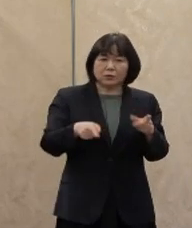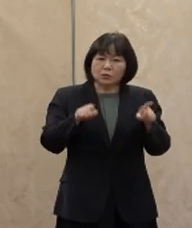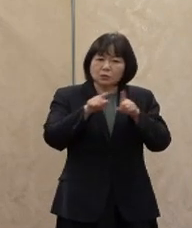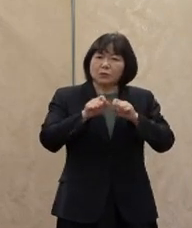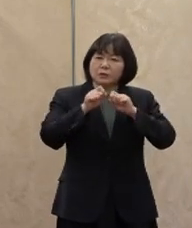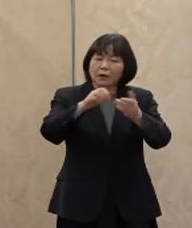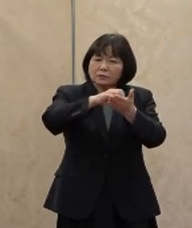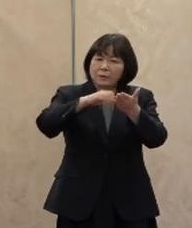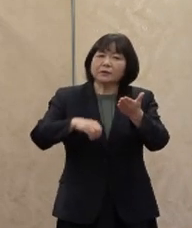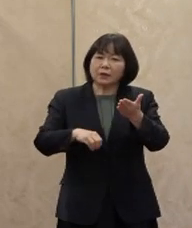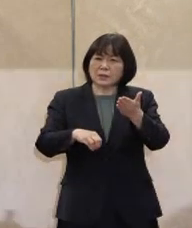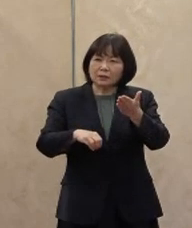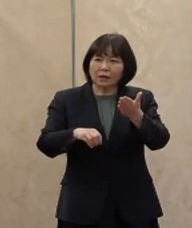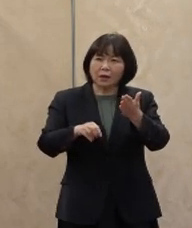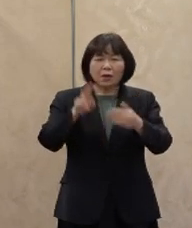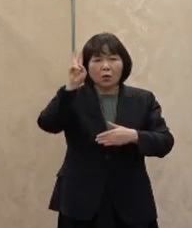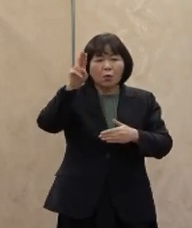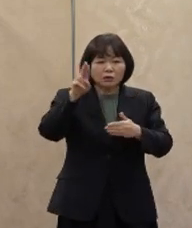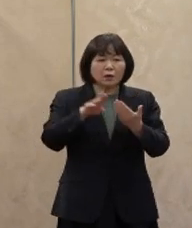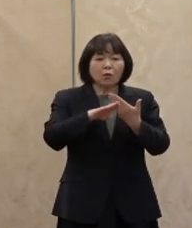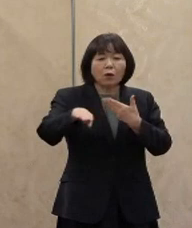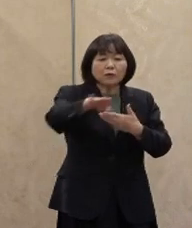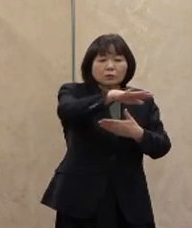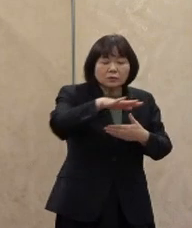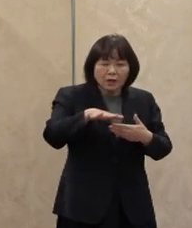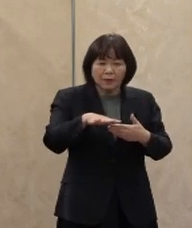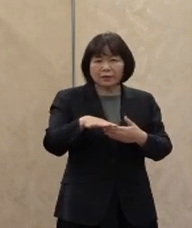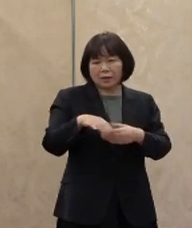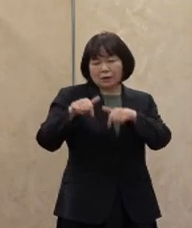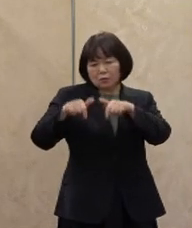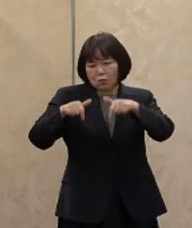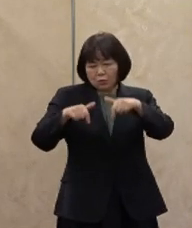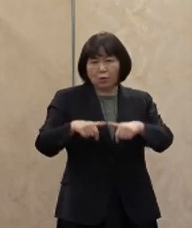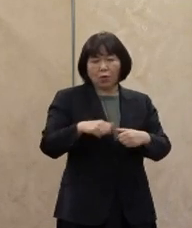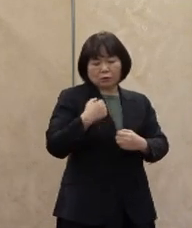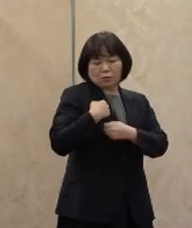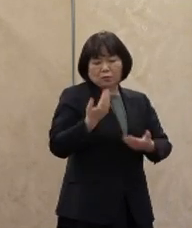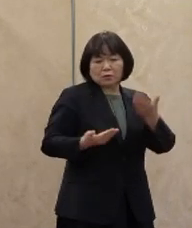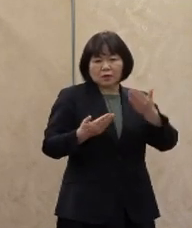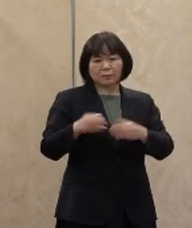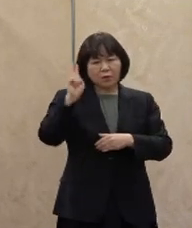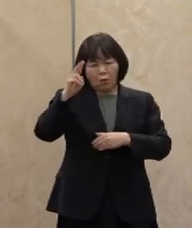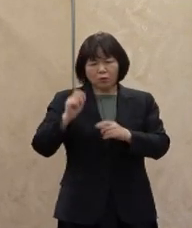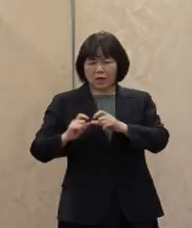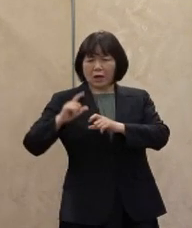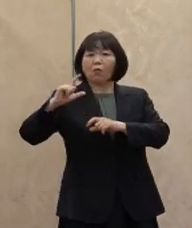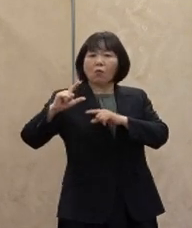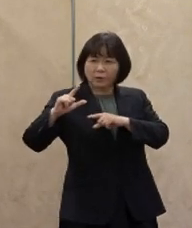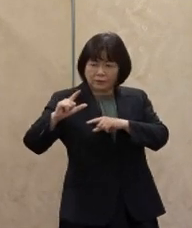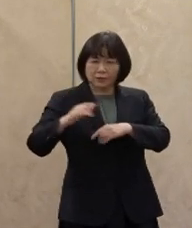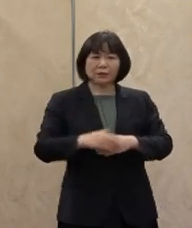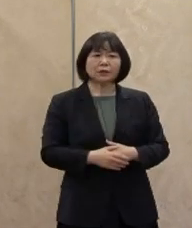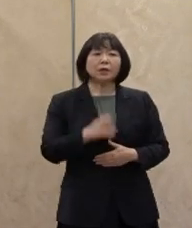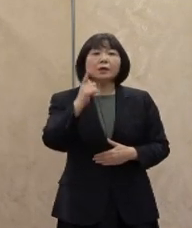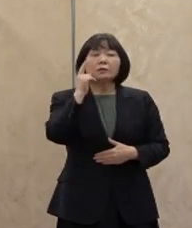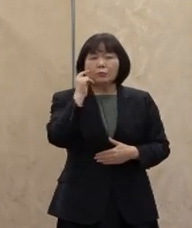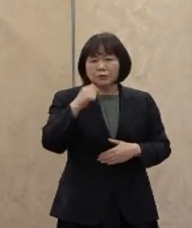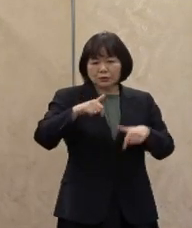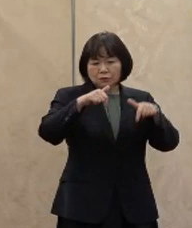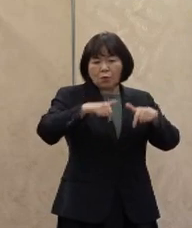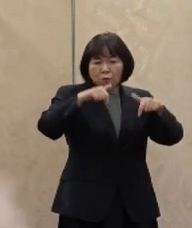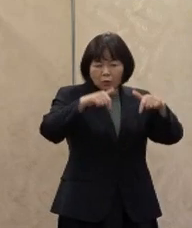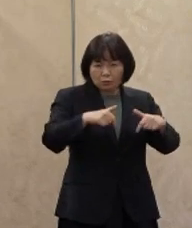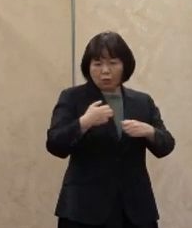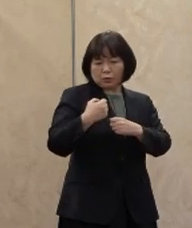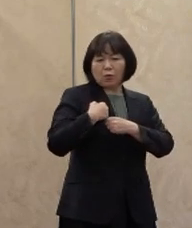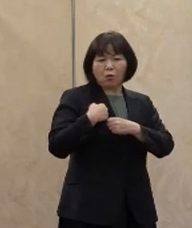今あの大阪が一番 3府県の中では感染拡大顕著だと思いますけれども、京都とか兵庫が行って感染が